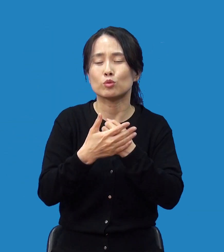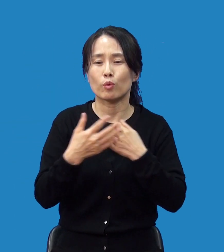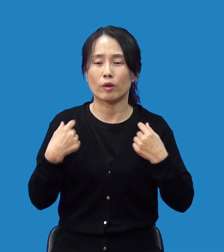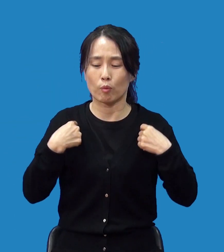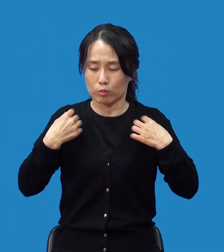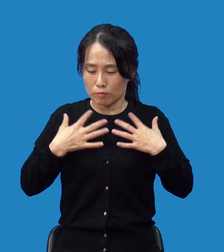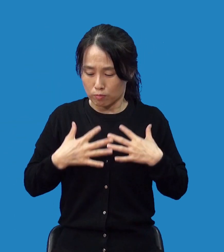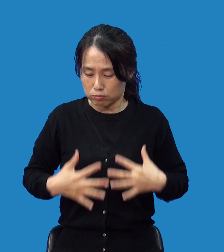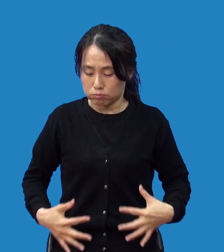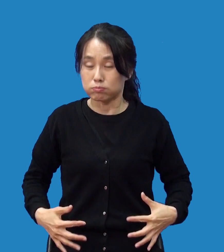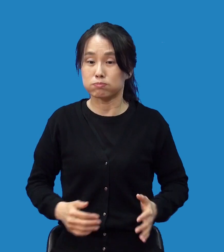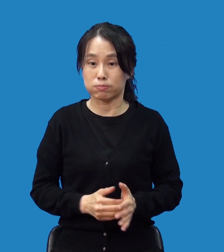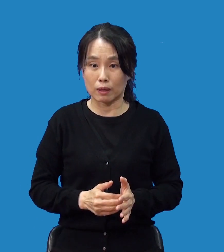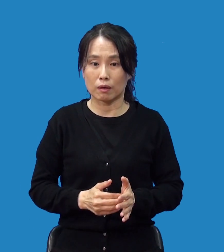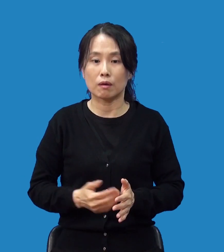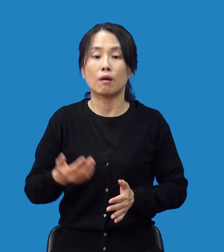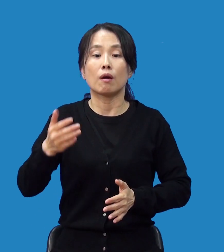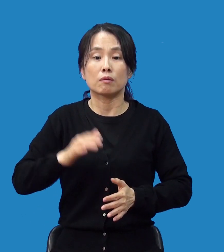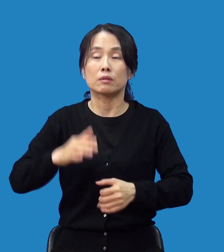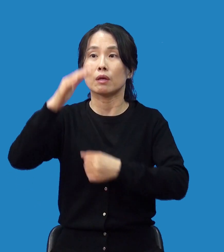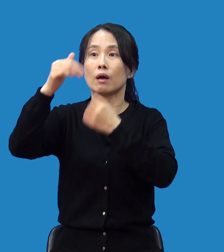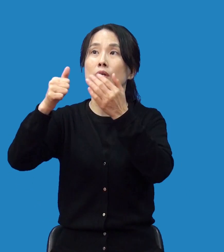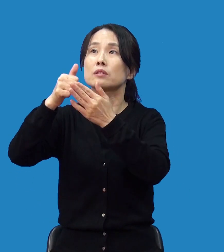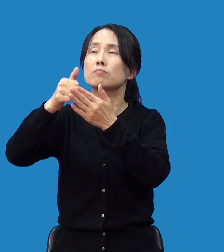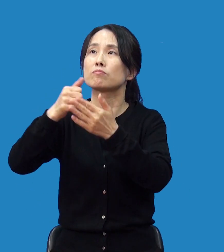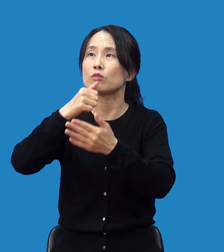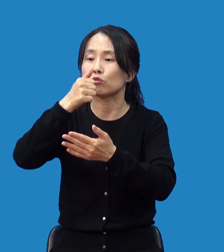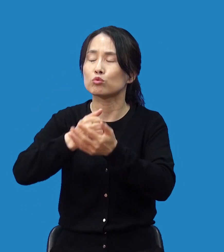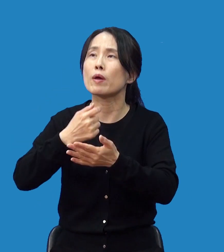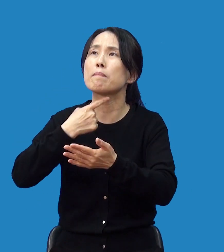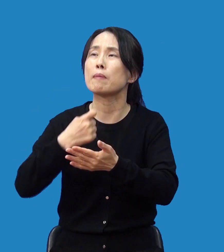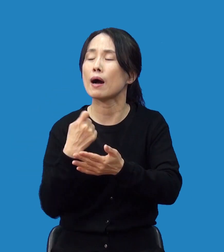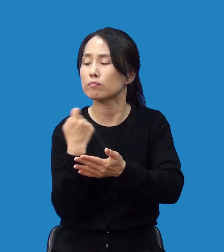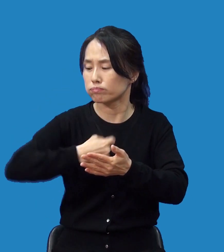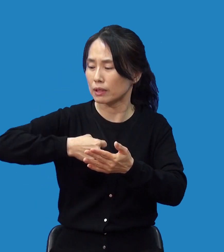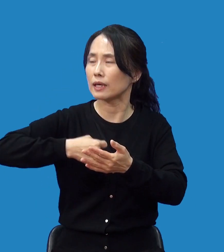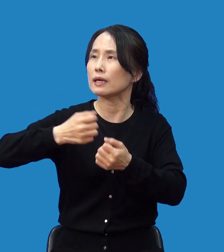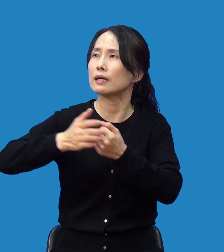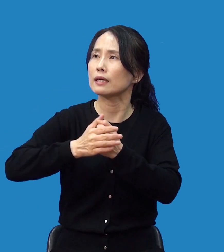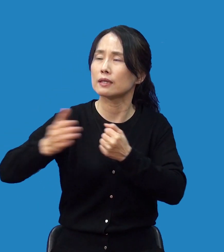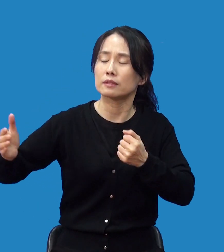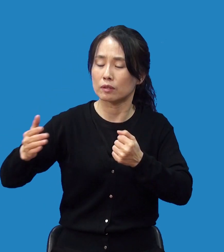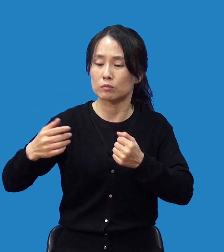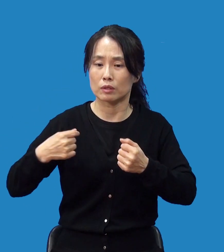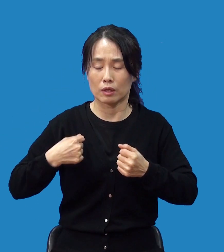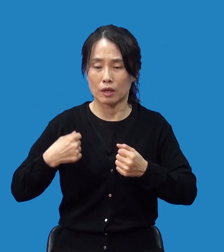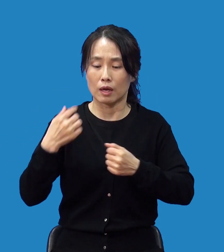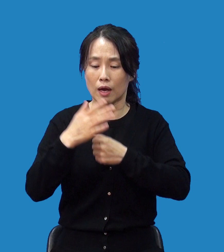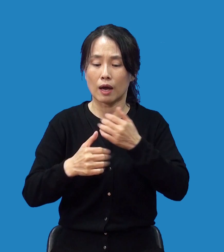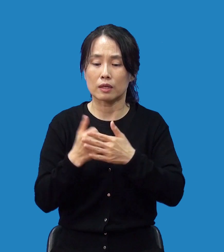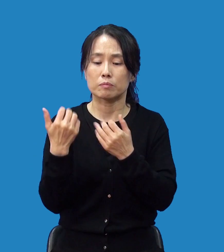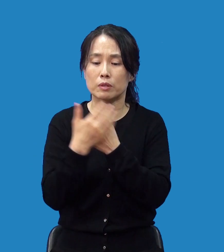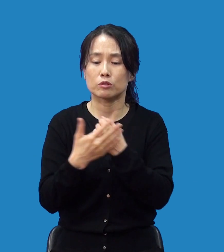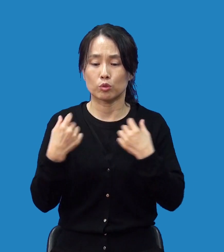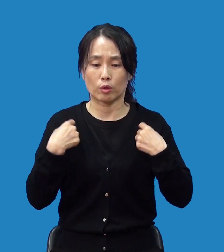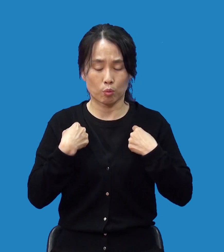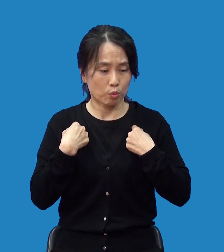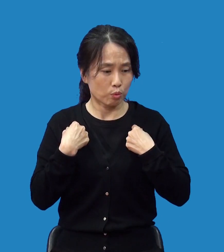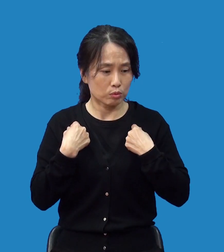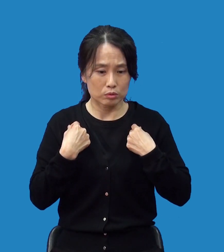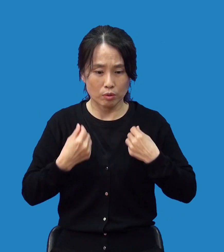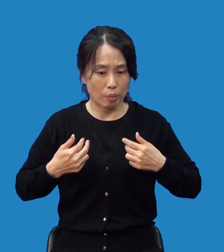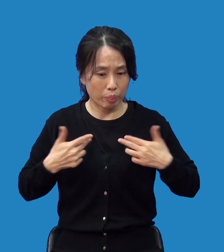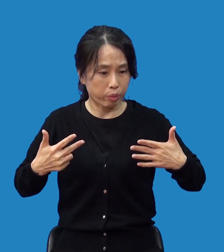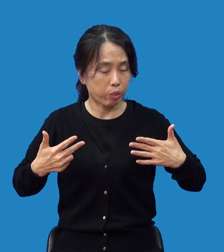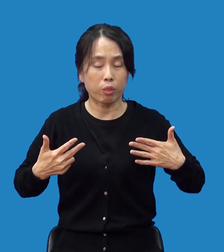옷이 하나님을 배반하면서 범죄하면서 깨져 벗겨진 거예요. 그래서 벌거벗은 걸 알게 된